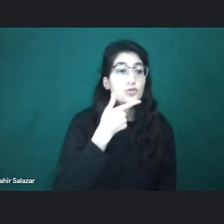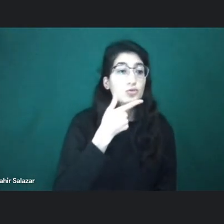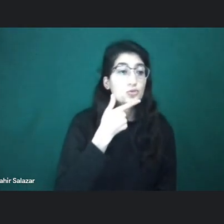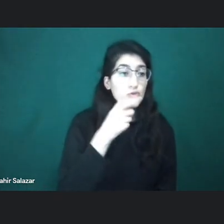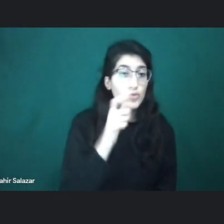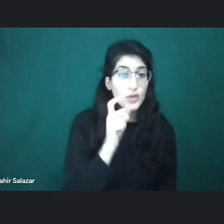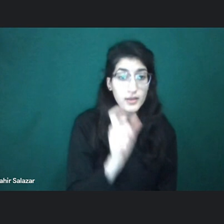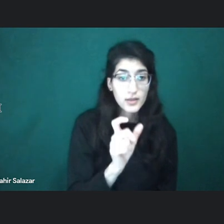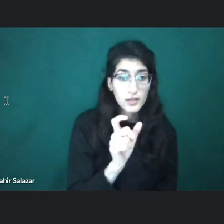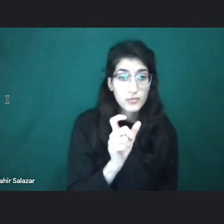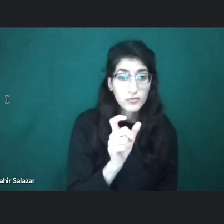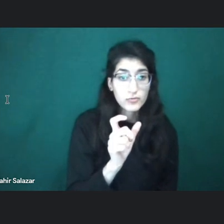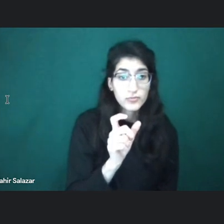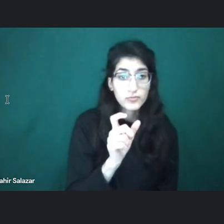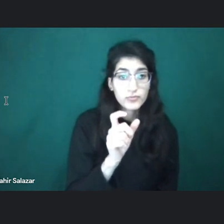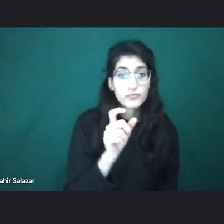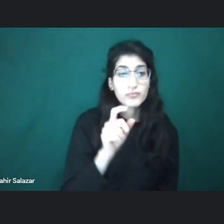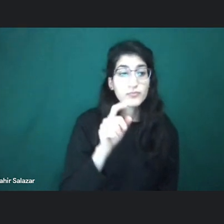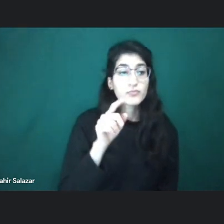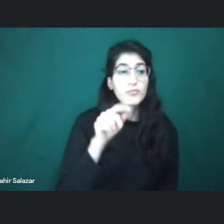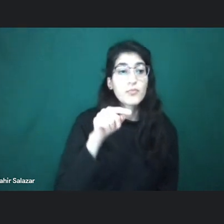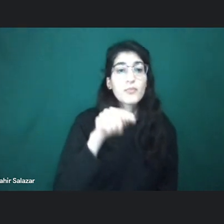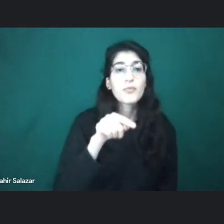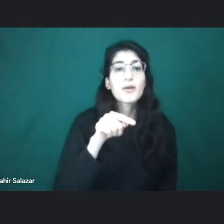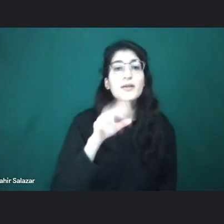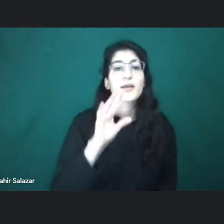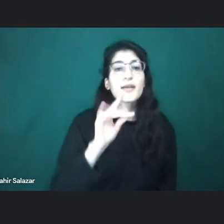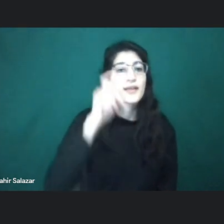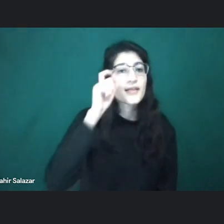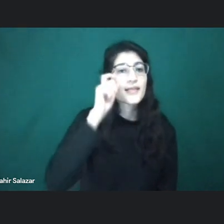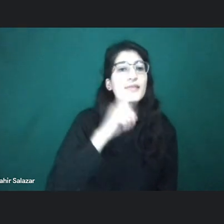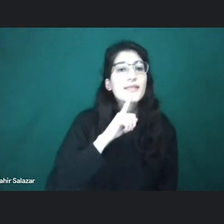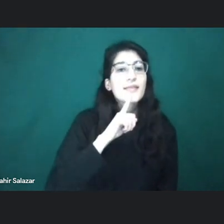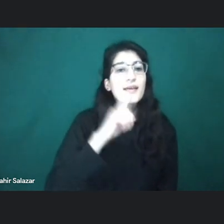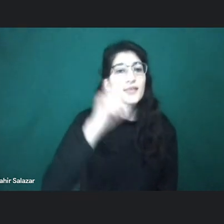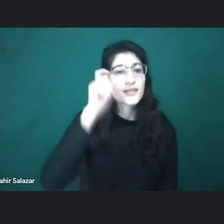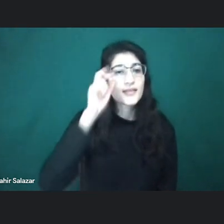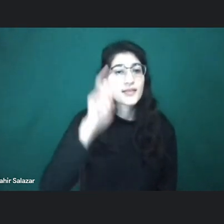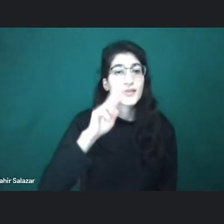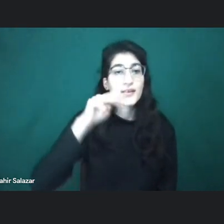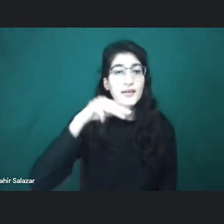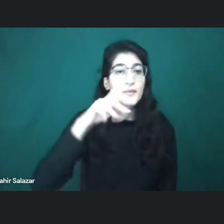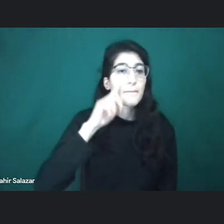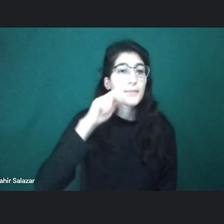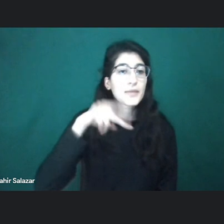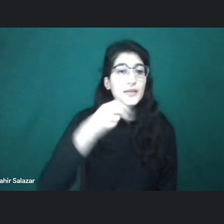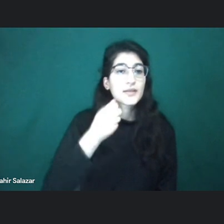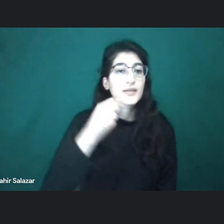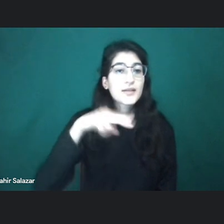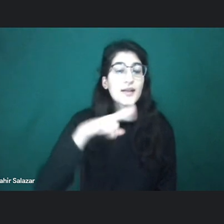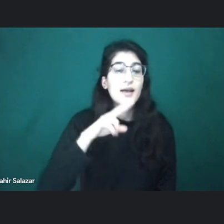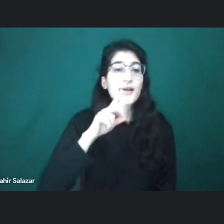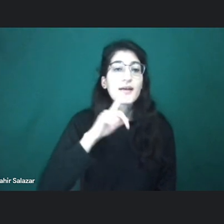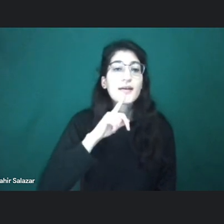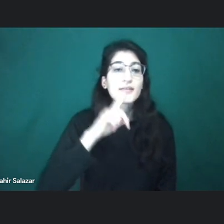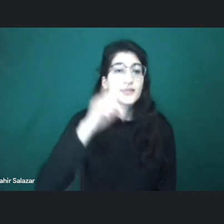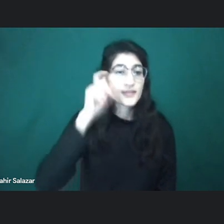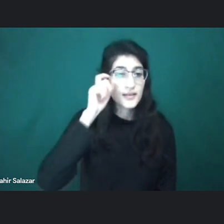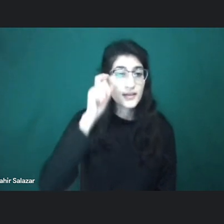y los desafíos de algo, ¿sí? Inmediatos. Claro. Entonces acá tenemos como